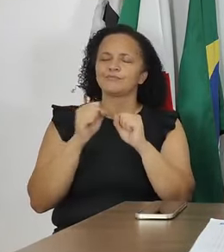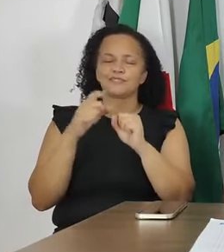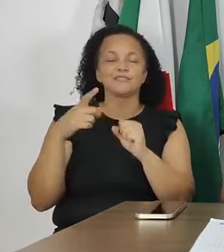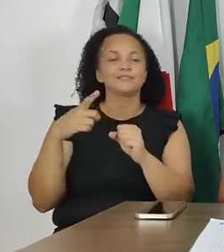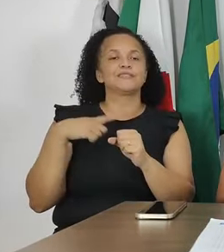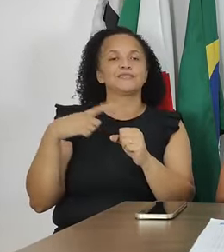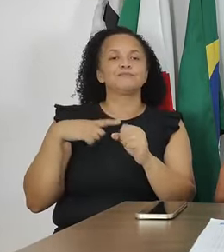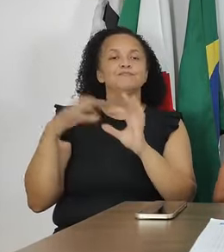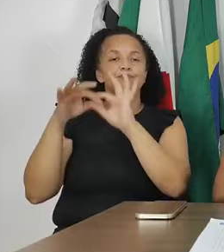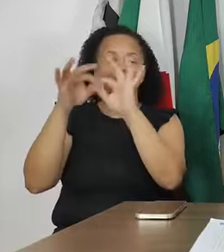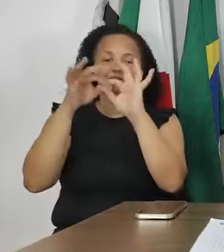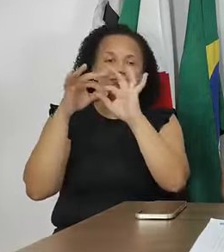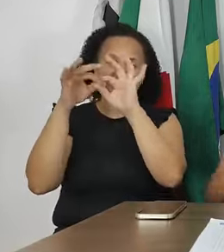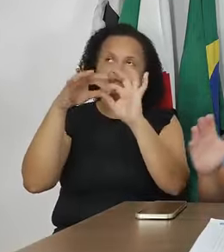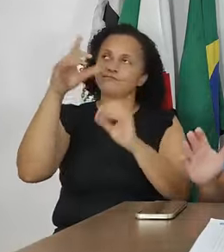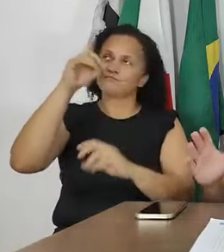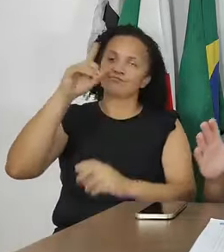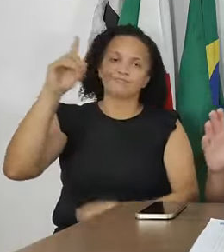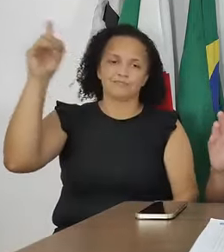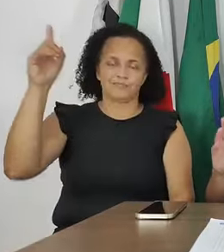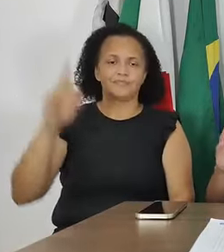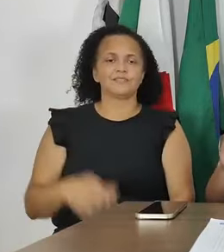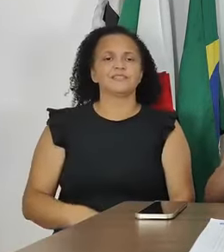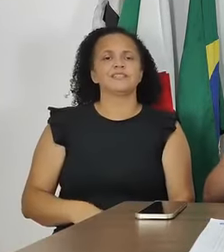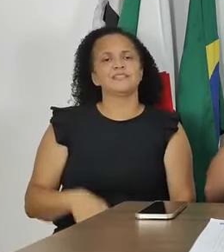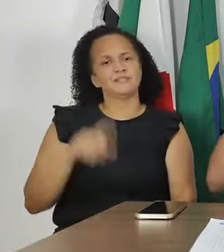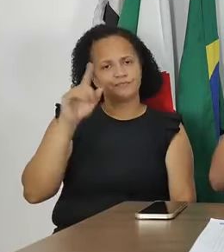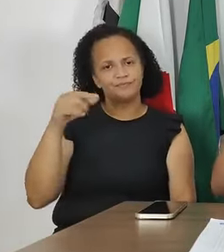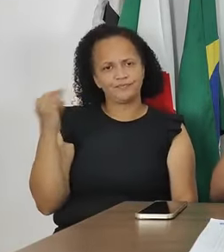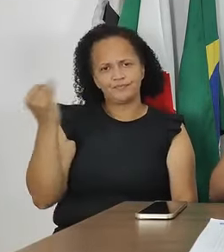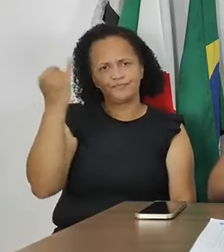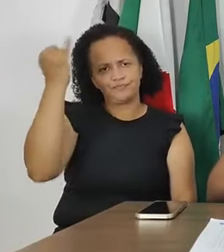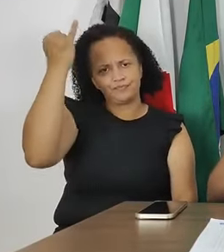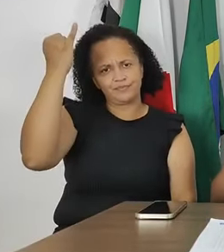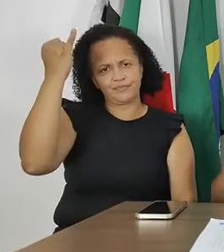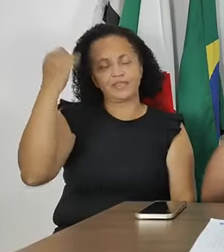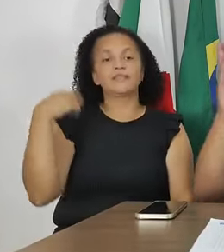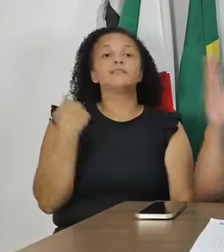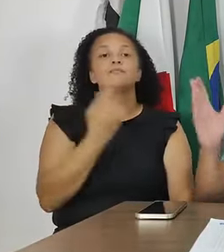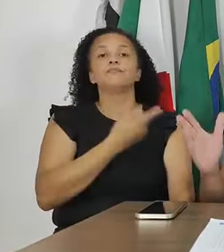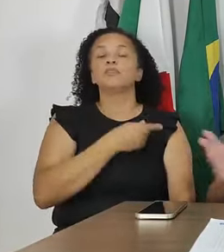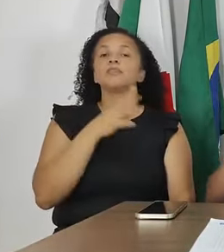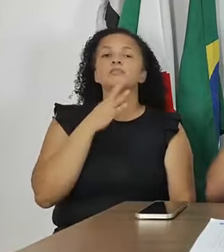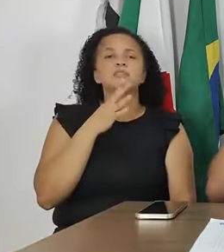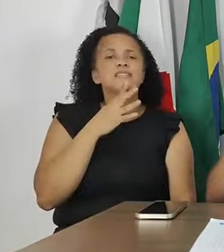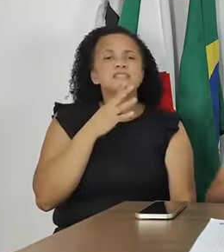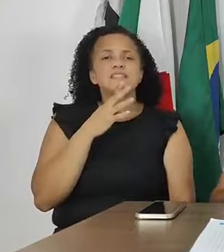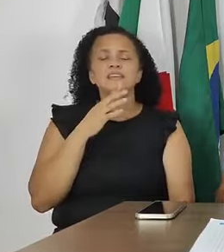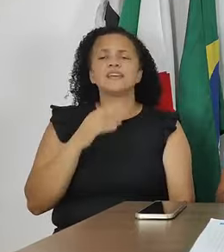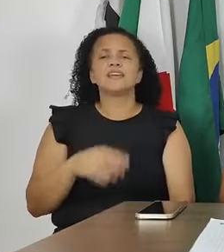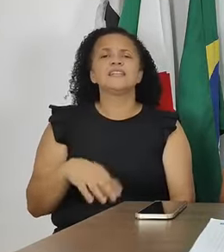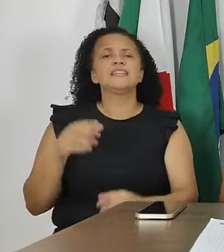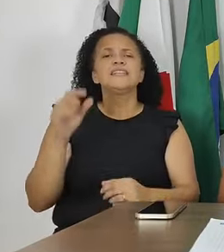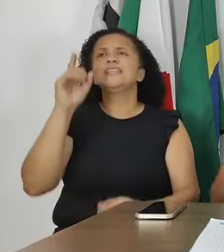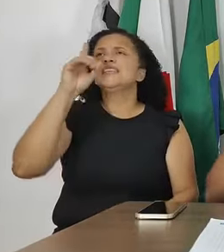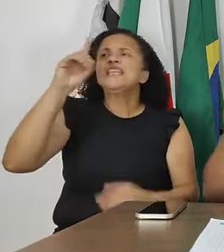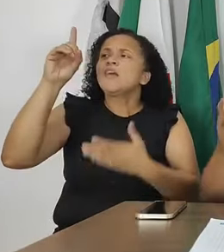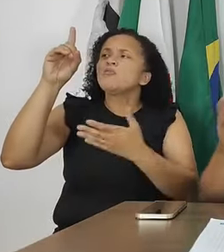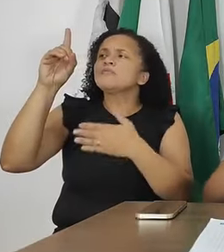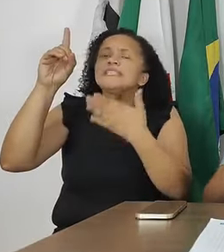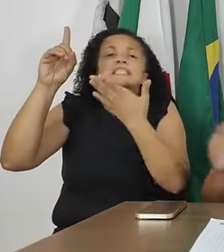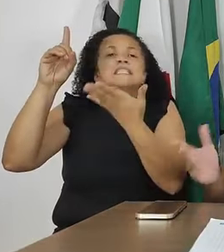Deus. Então é de extrema importância que a gente conheça quem é Deus, quem é esse Deus. Há